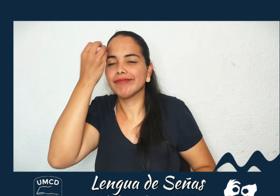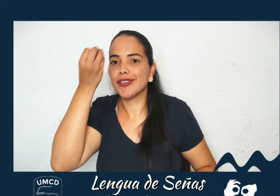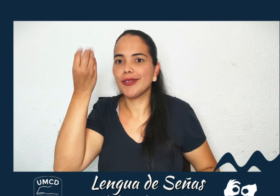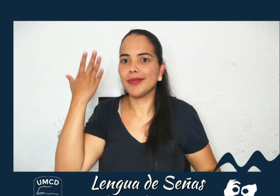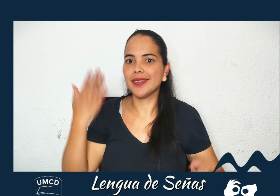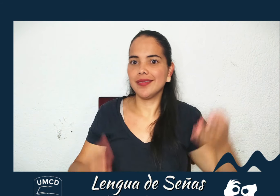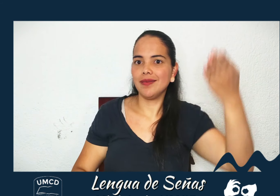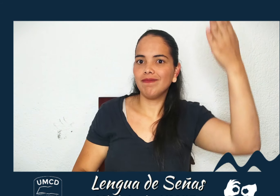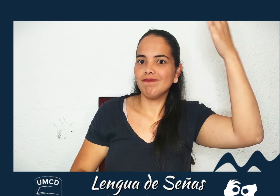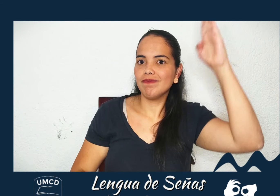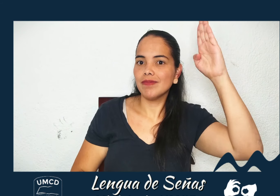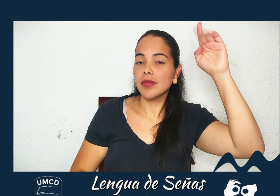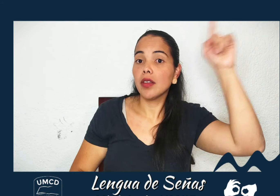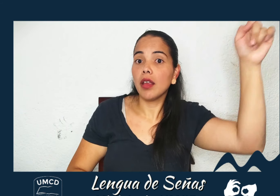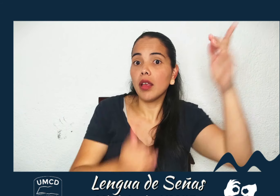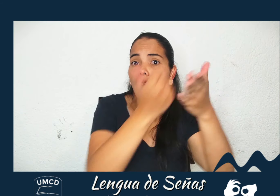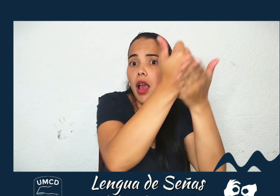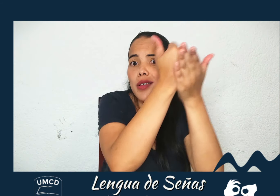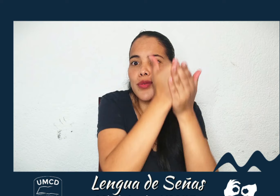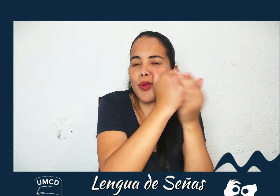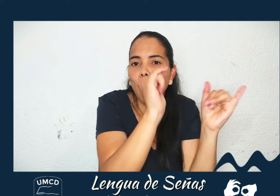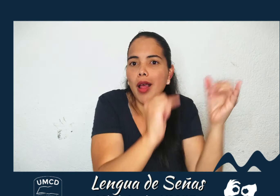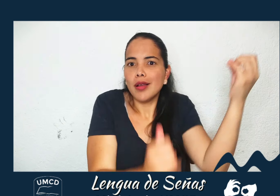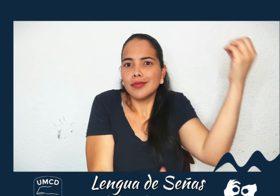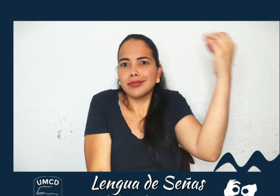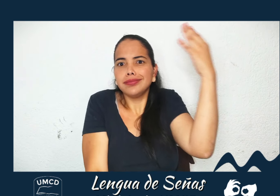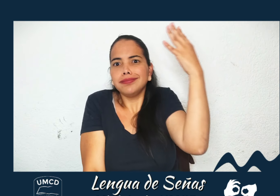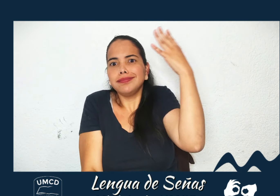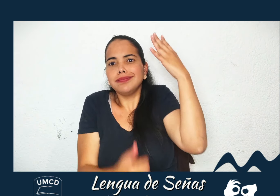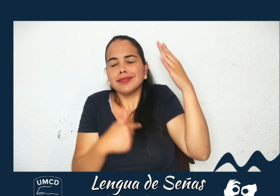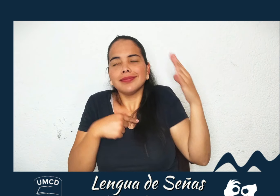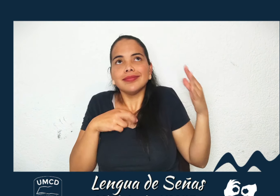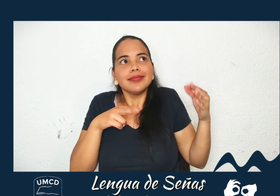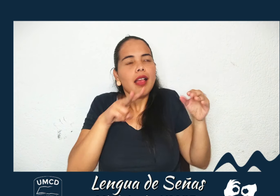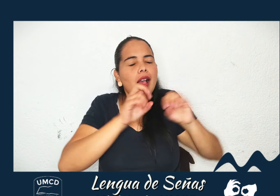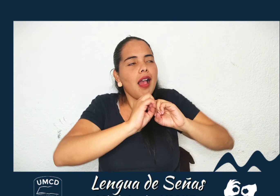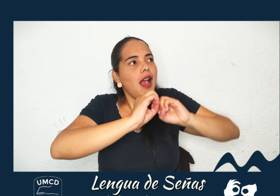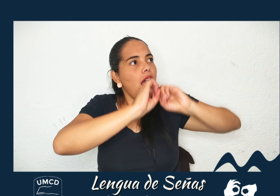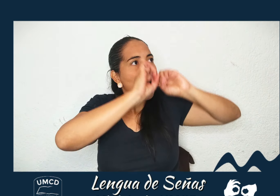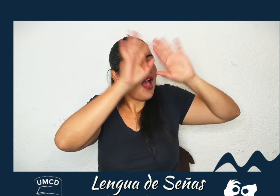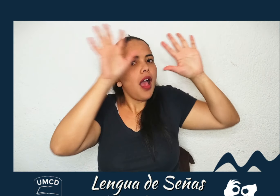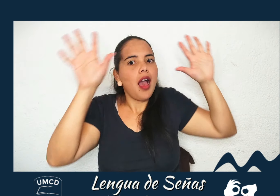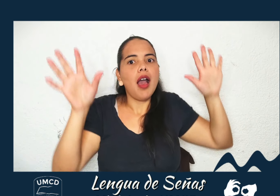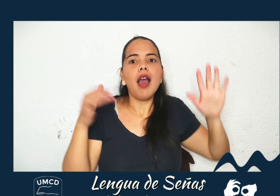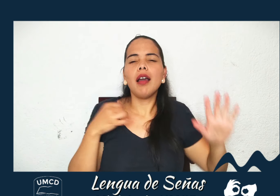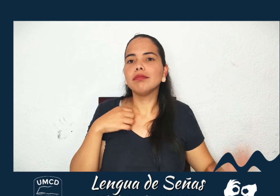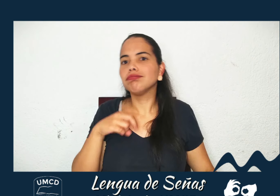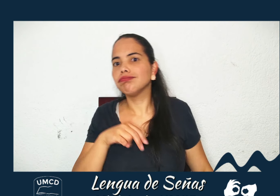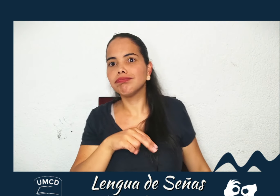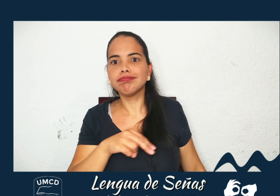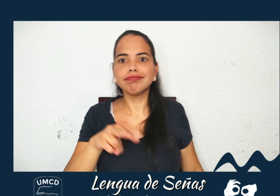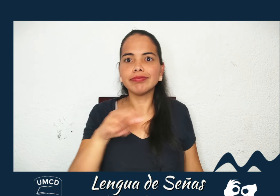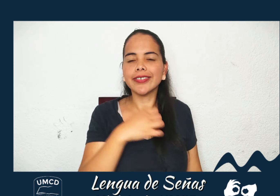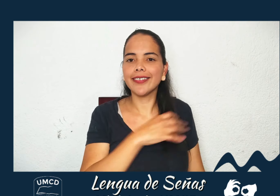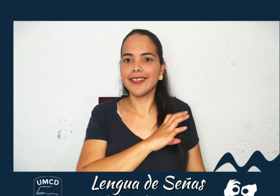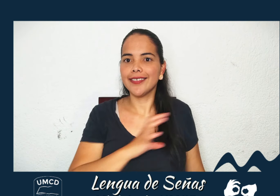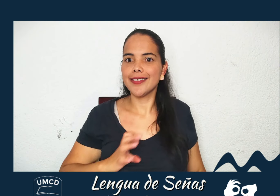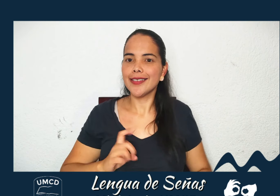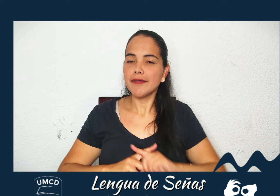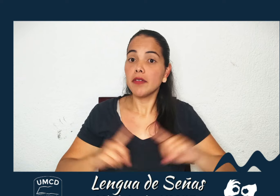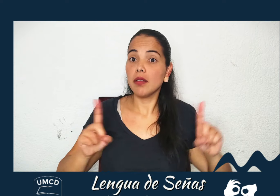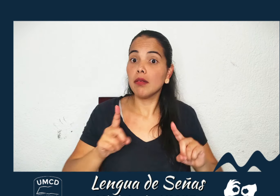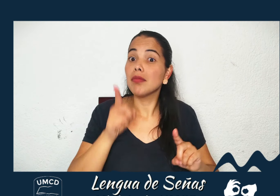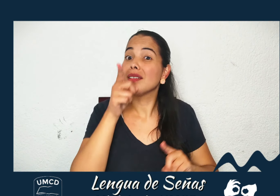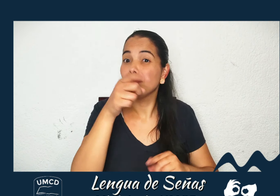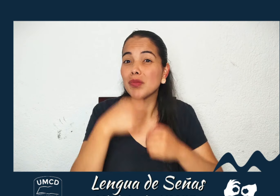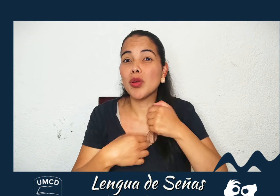cuando caminamos en pos de nuestros pecados, no nos damos cuenta cuáles son nuestros tropiezos. Y ese es